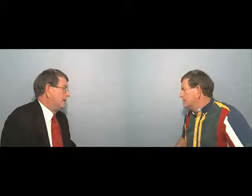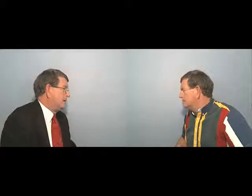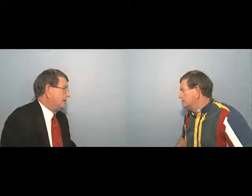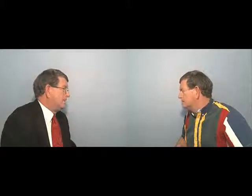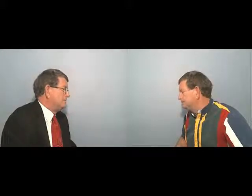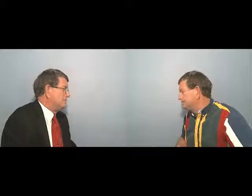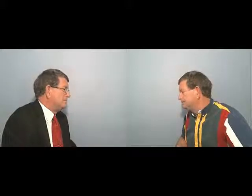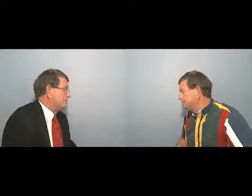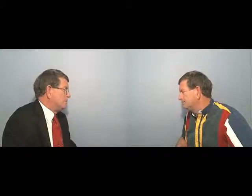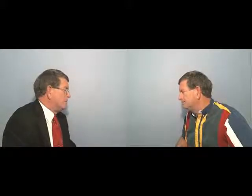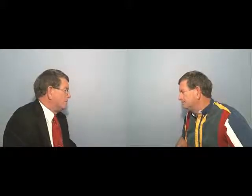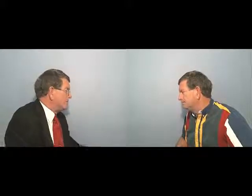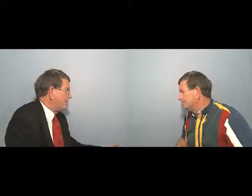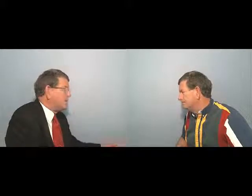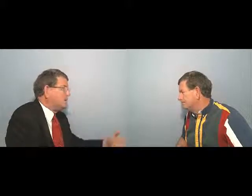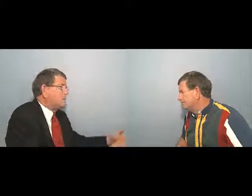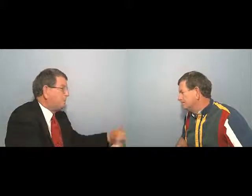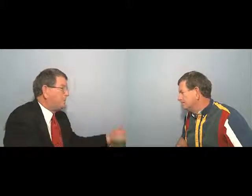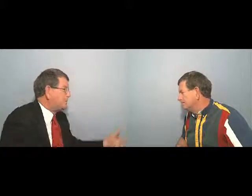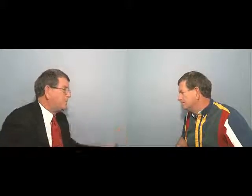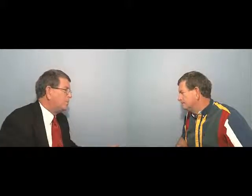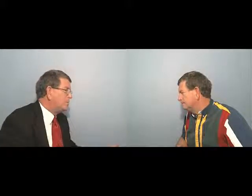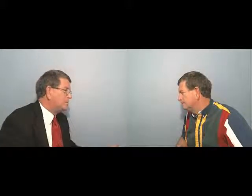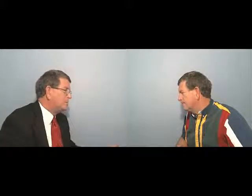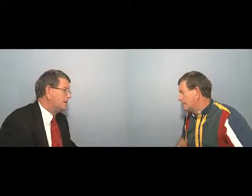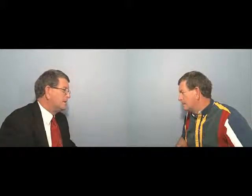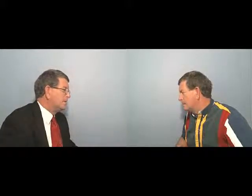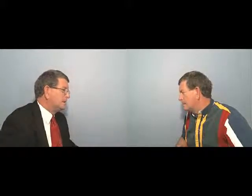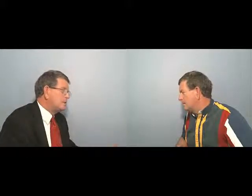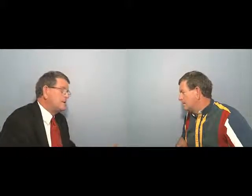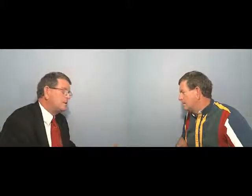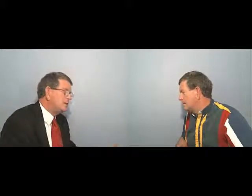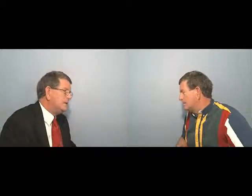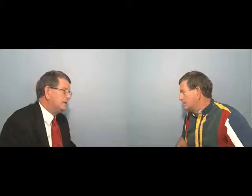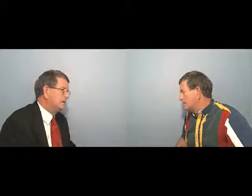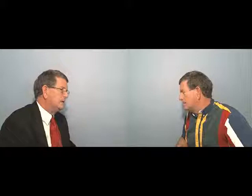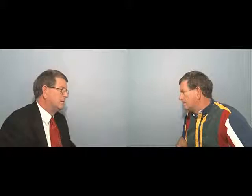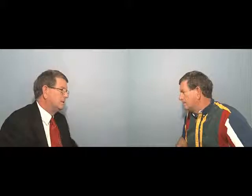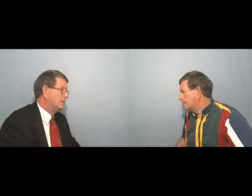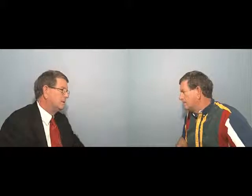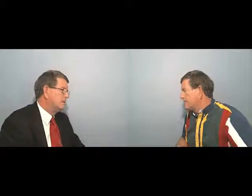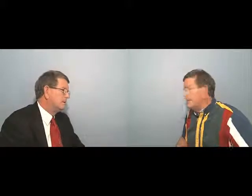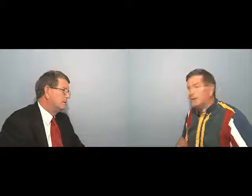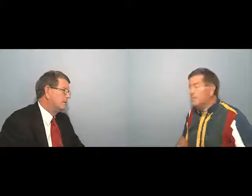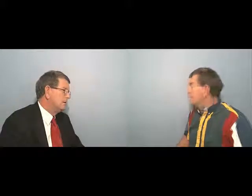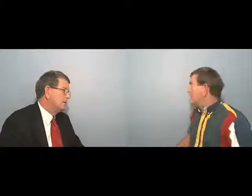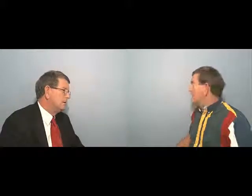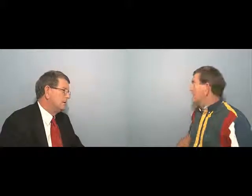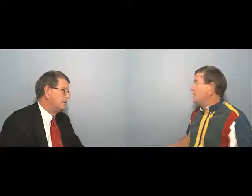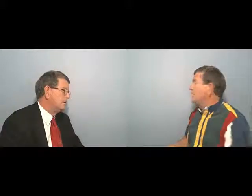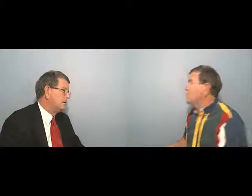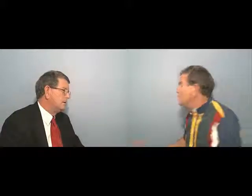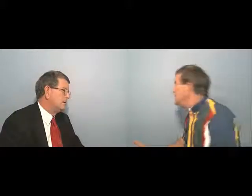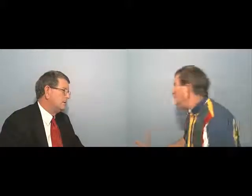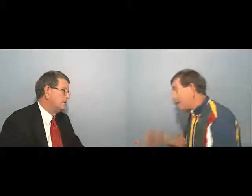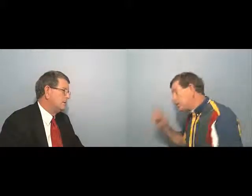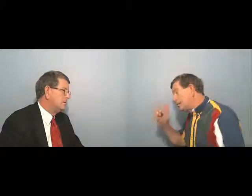Et je veux savoir ce qui se passe dans le monde. J'ai besoin de lire. Michael, je ne dis pas que tu